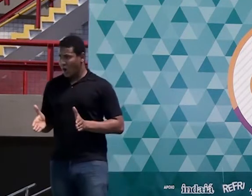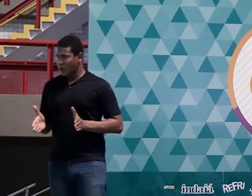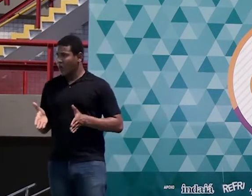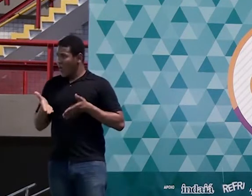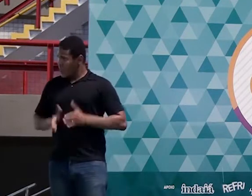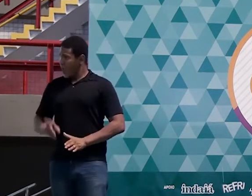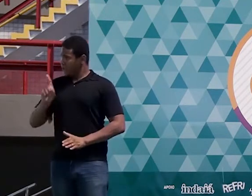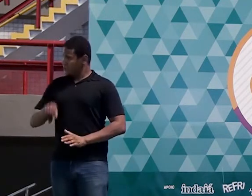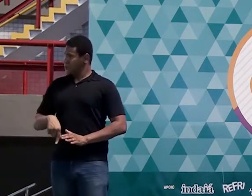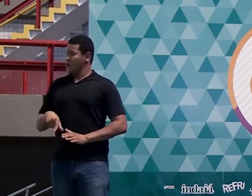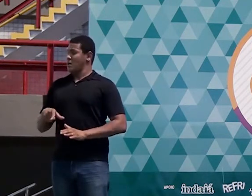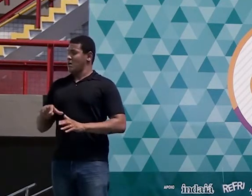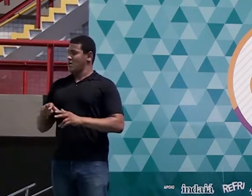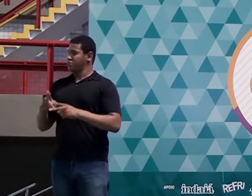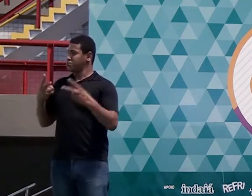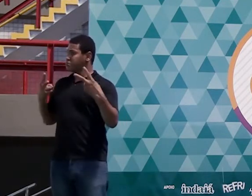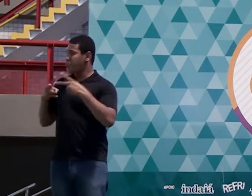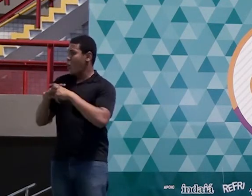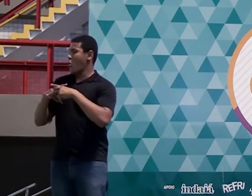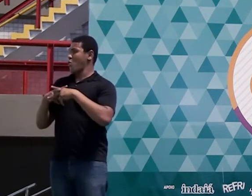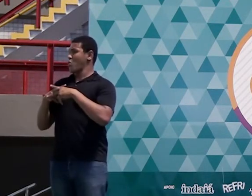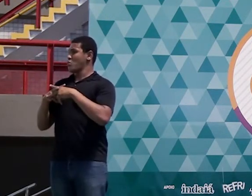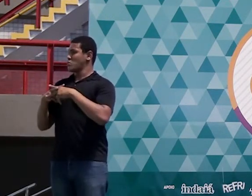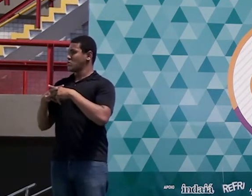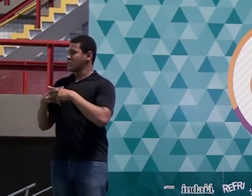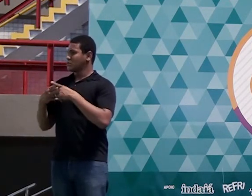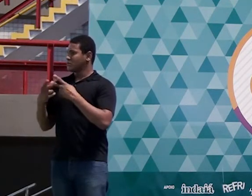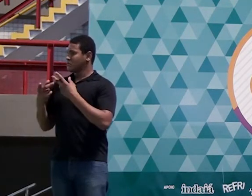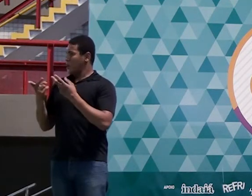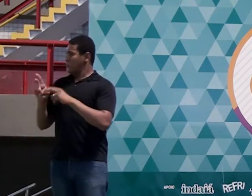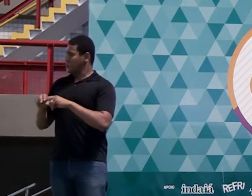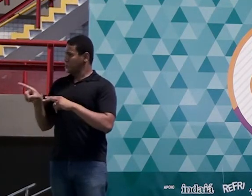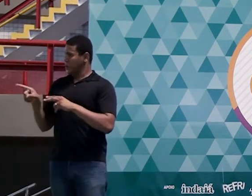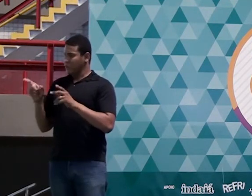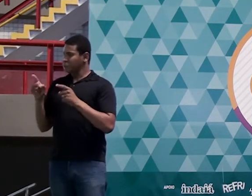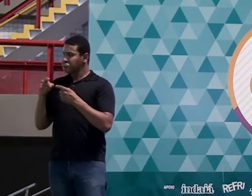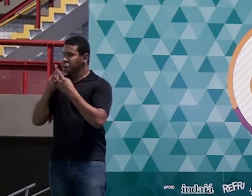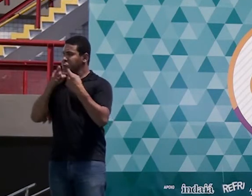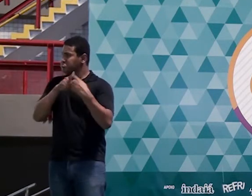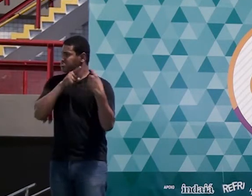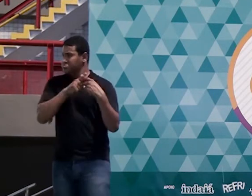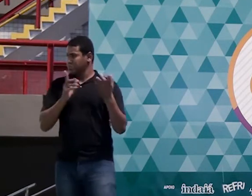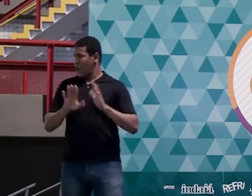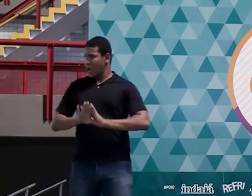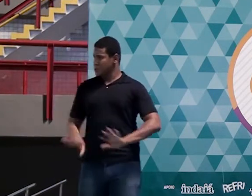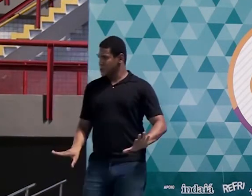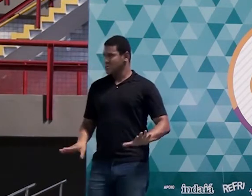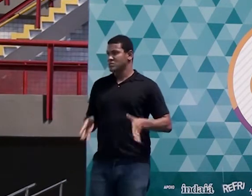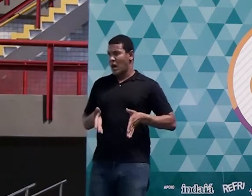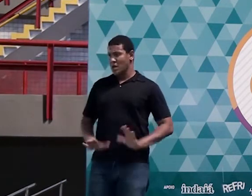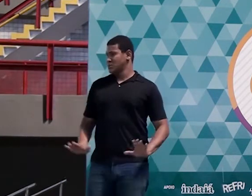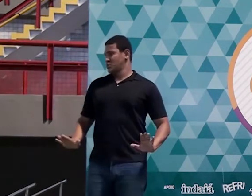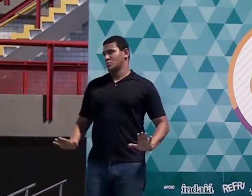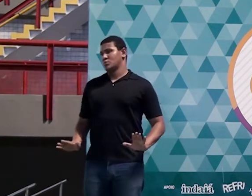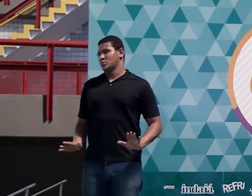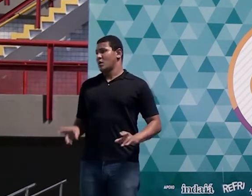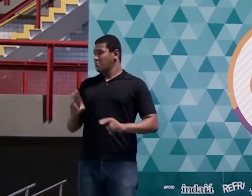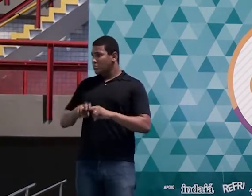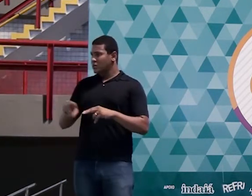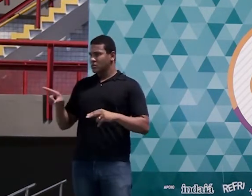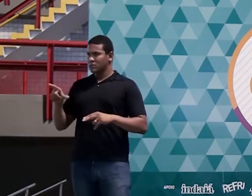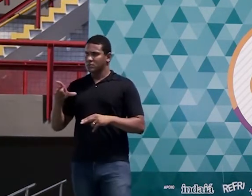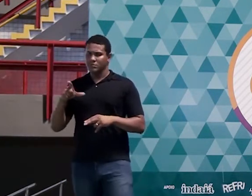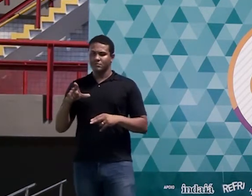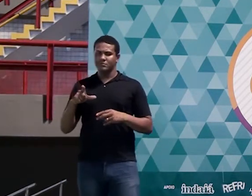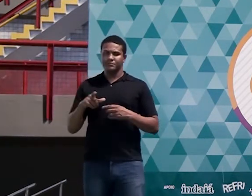não. Através do domínio político exercido por meio da violência e da obediência aos costumes, o servo